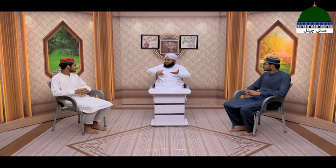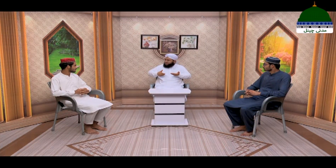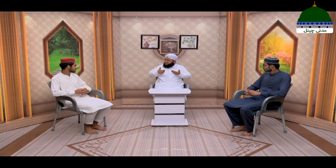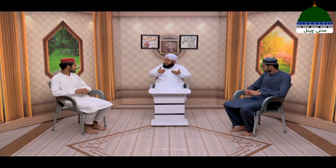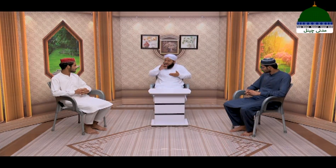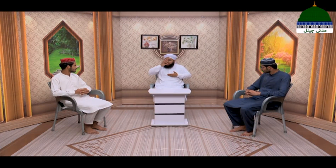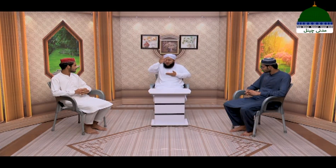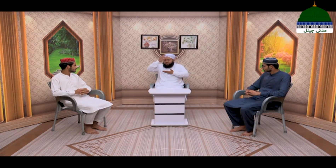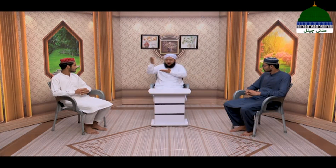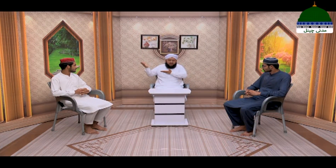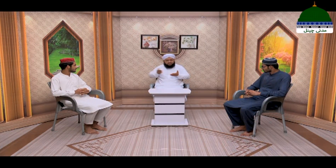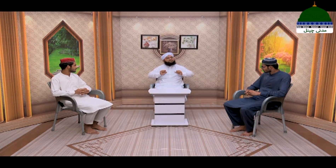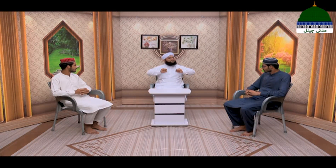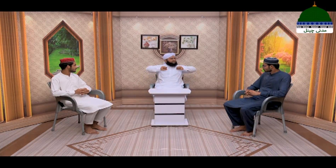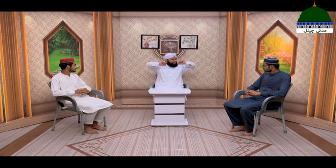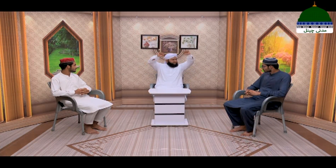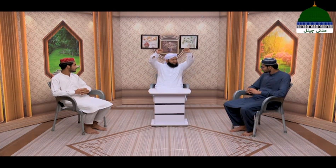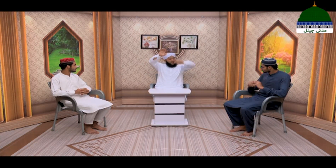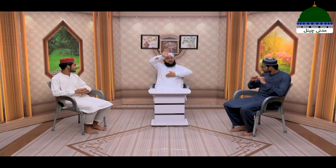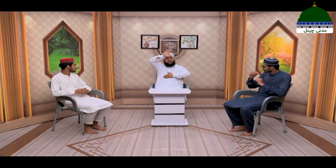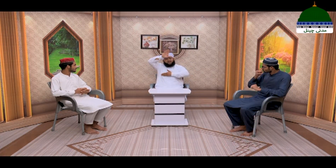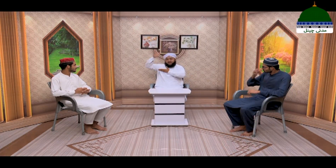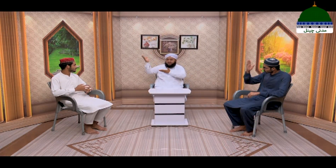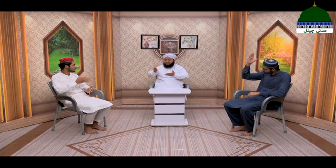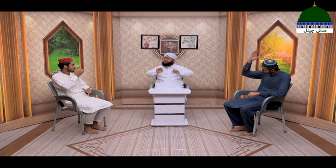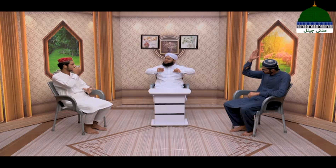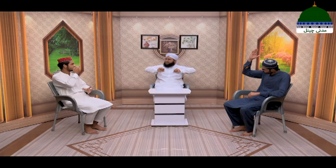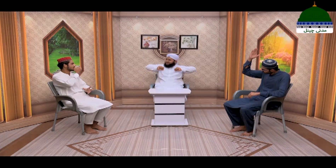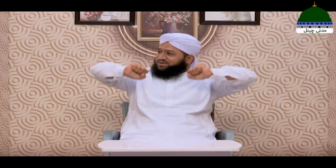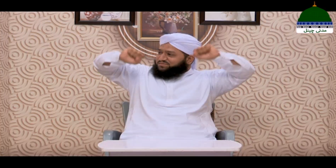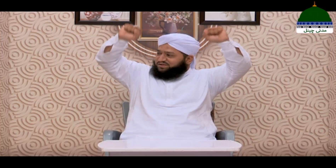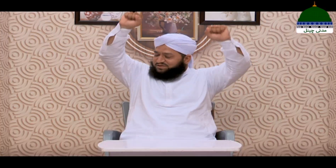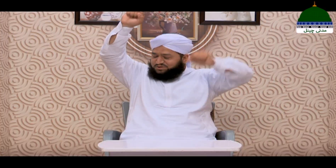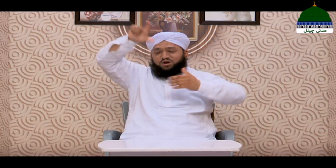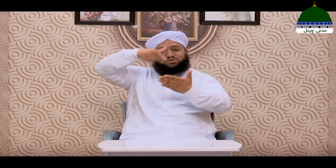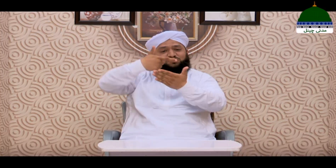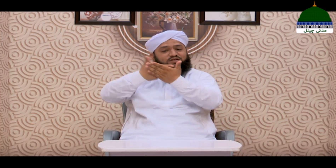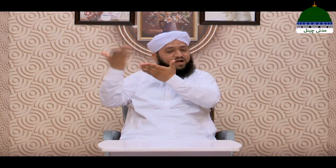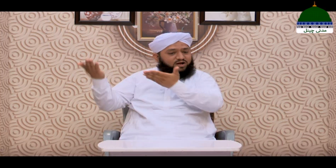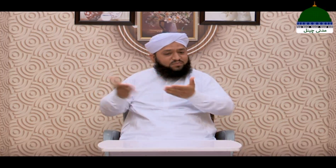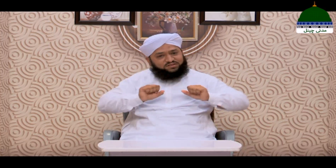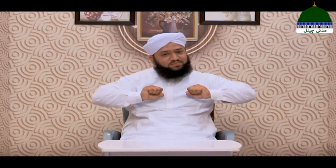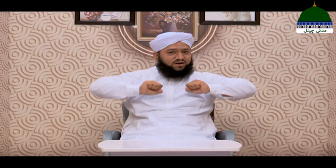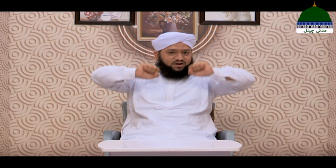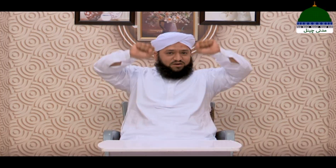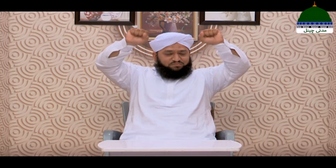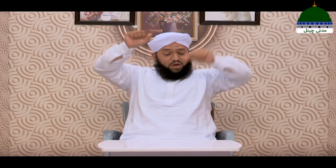سرکار کی آمد مرحبا، سردار کی آمد مرحبا، رسول کی آمد مرحبا، اچھے